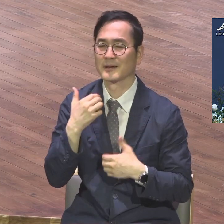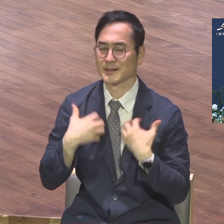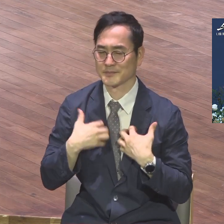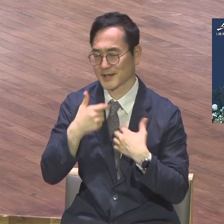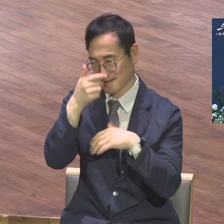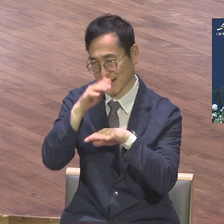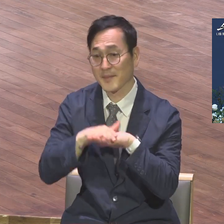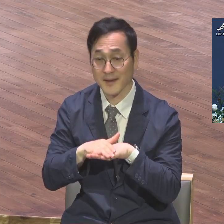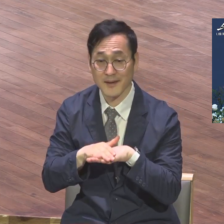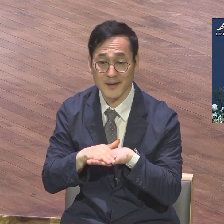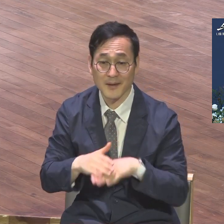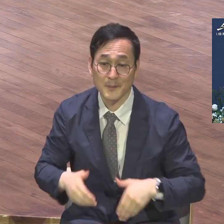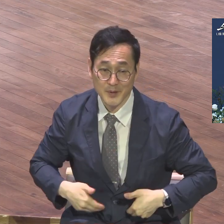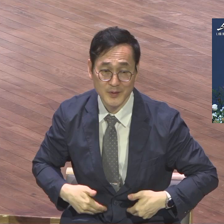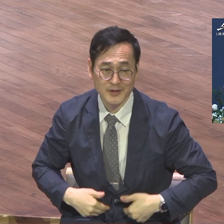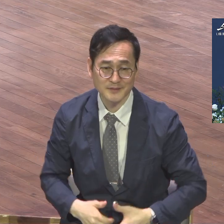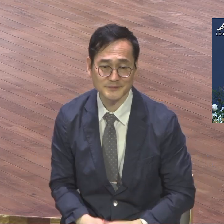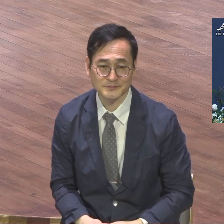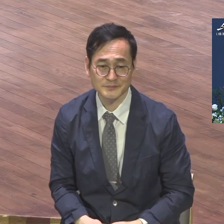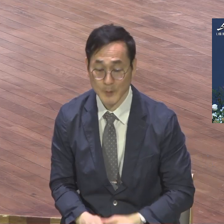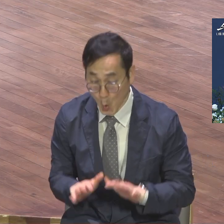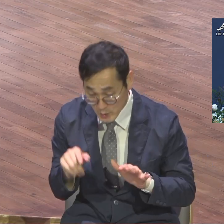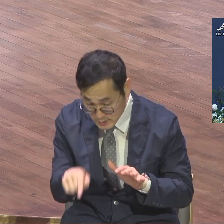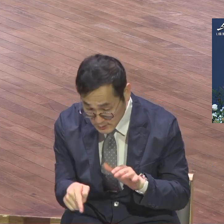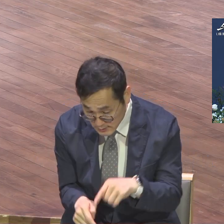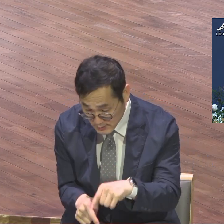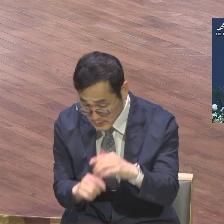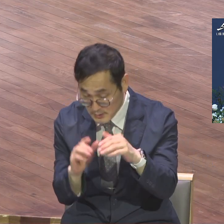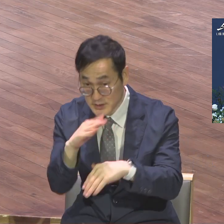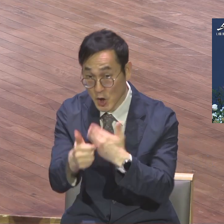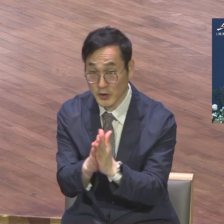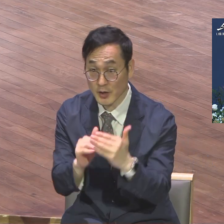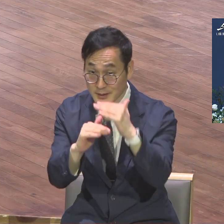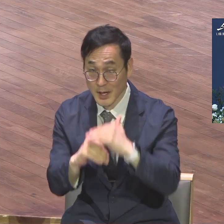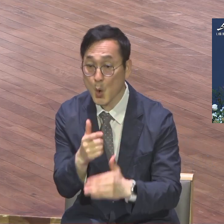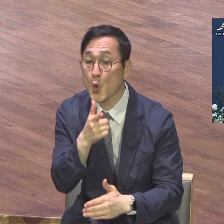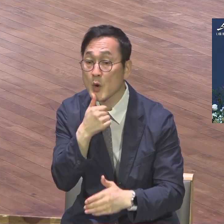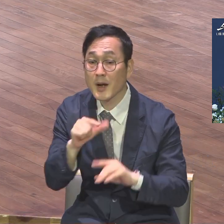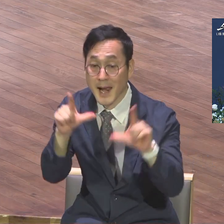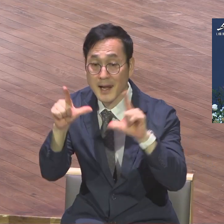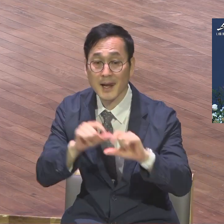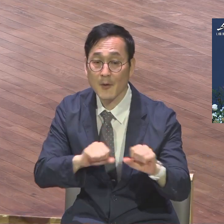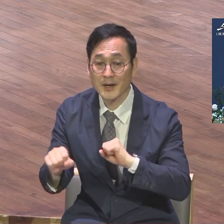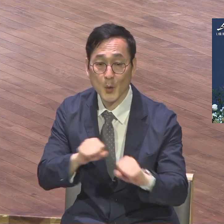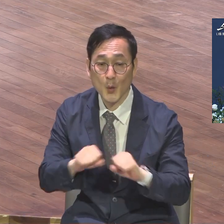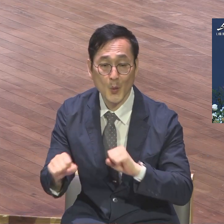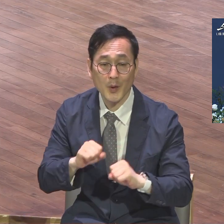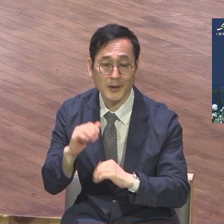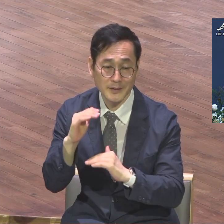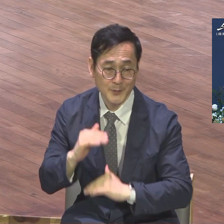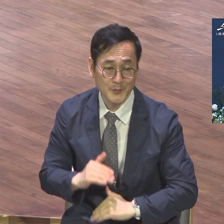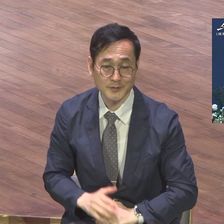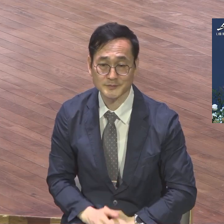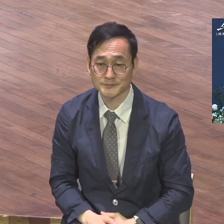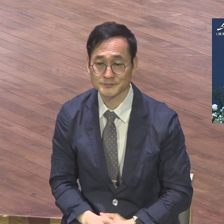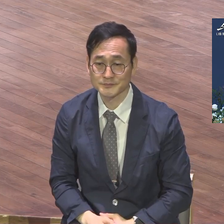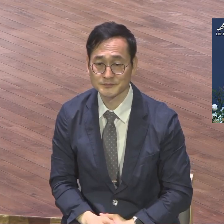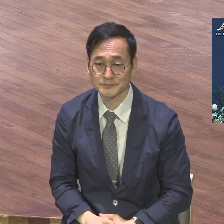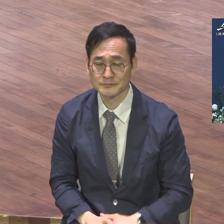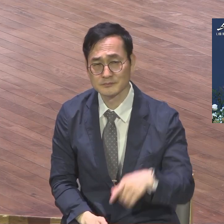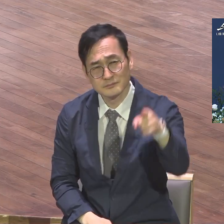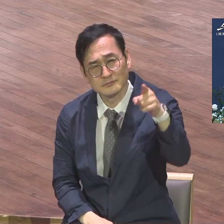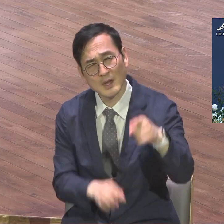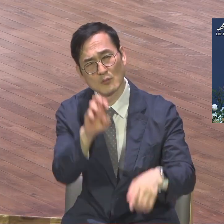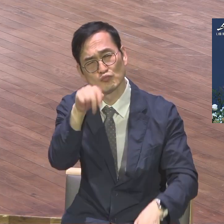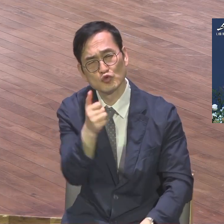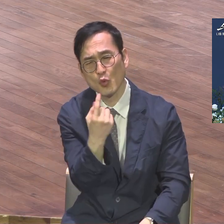월요일에 행했던 있었던 예수님의 이 여정을 살펴보는데 예수님께서 열매 맺지